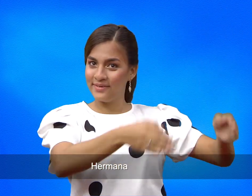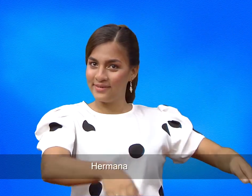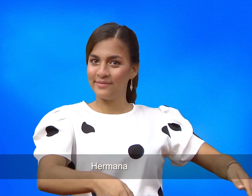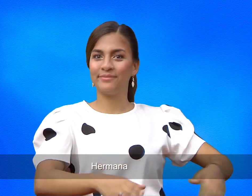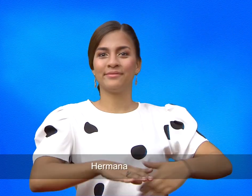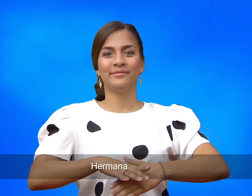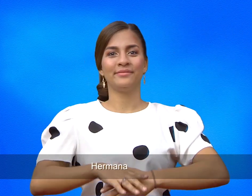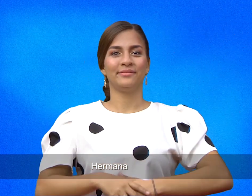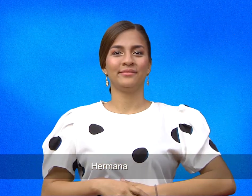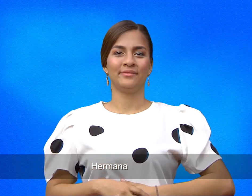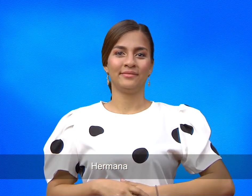Hermana.